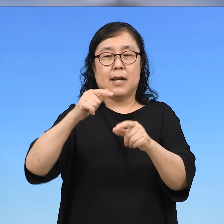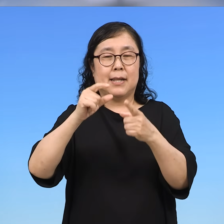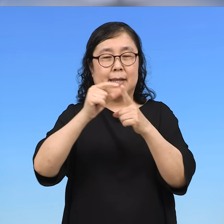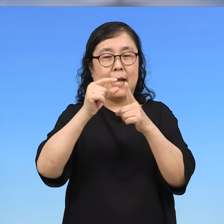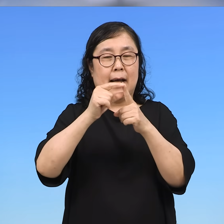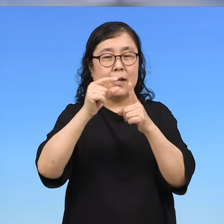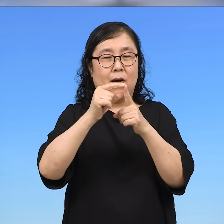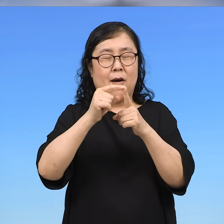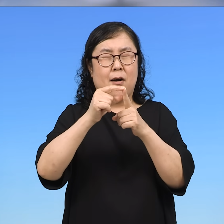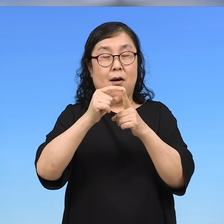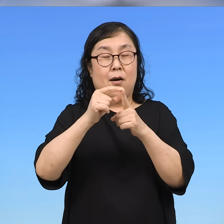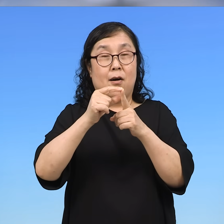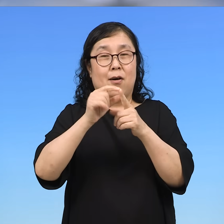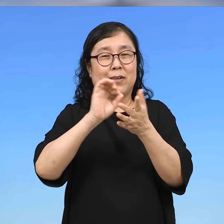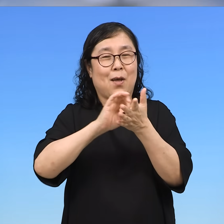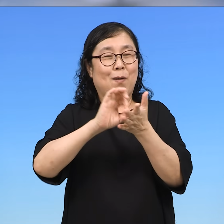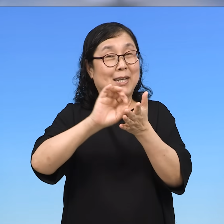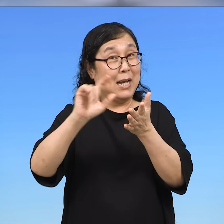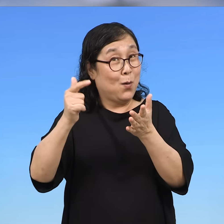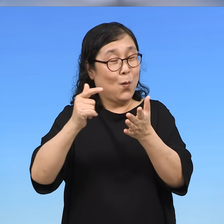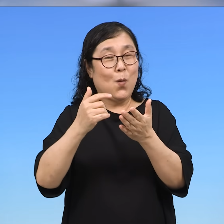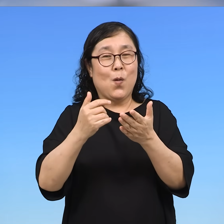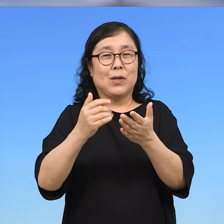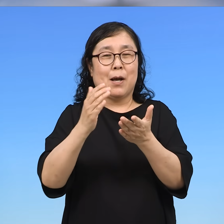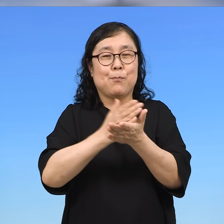쓰기로 했습니다. 분리 교회.